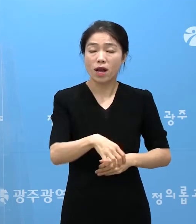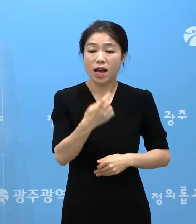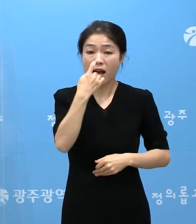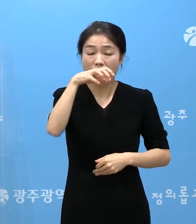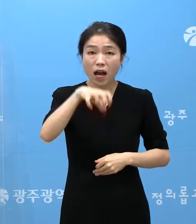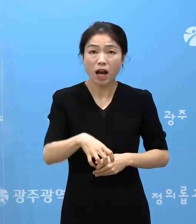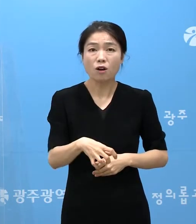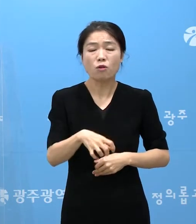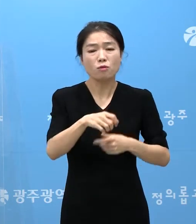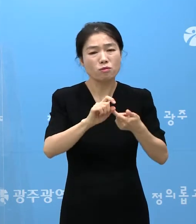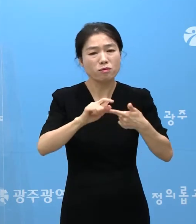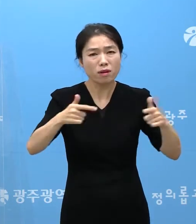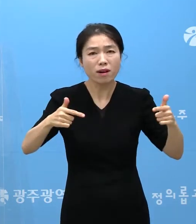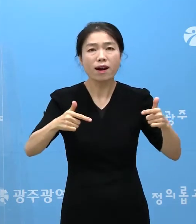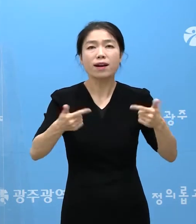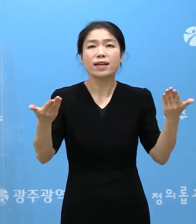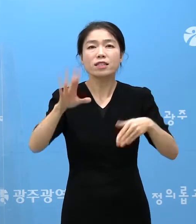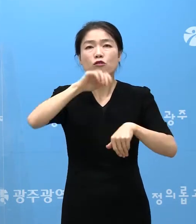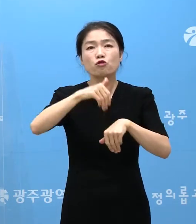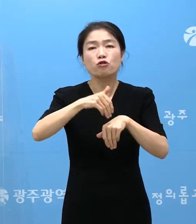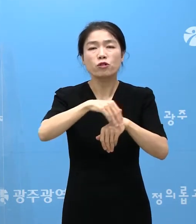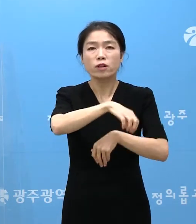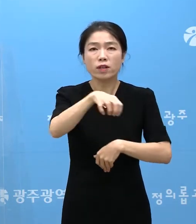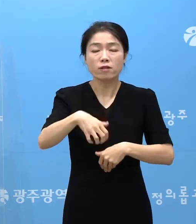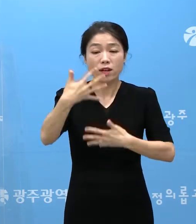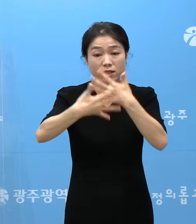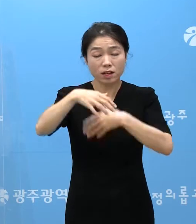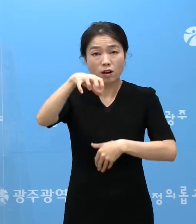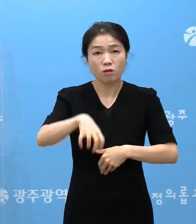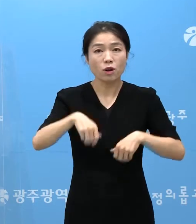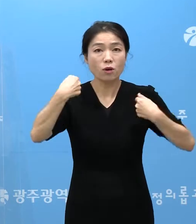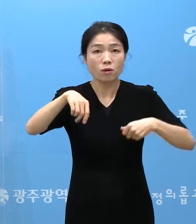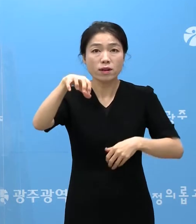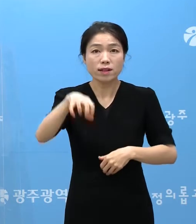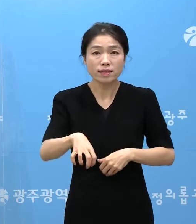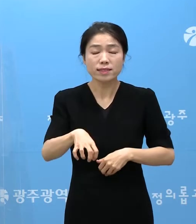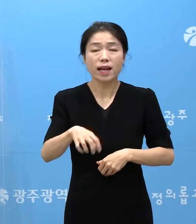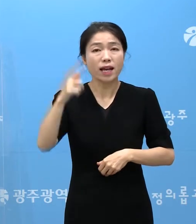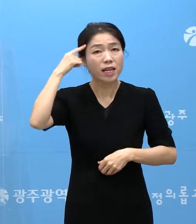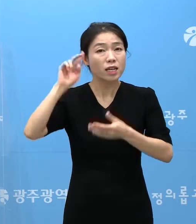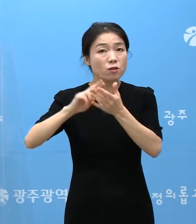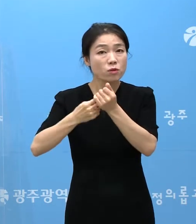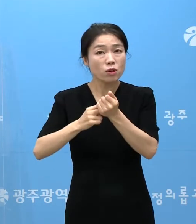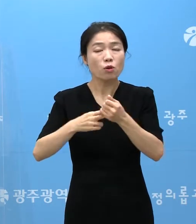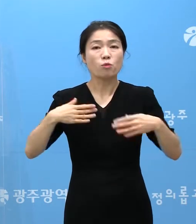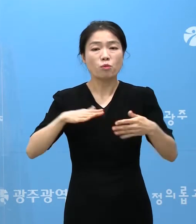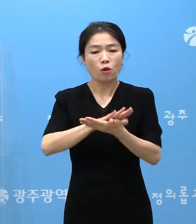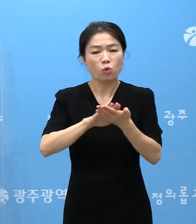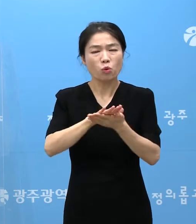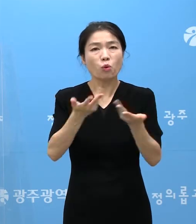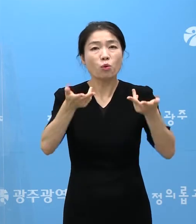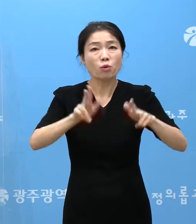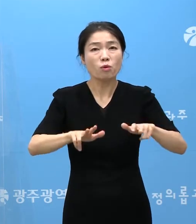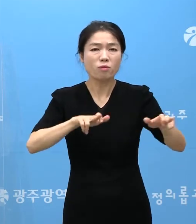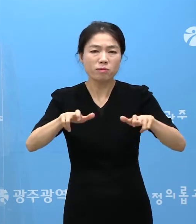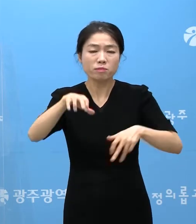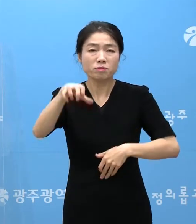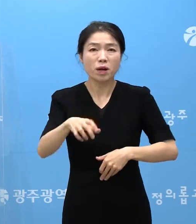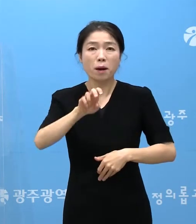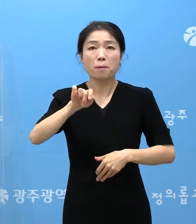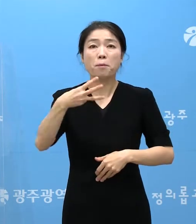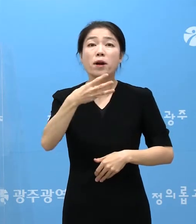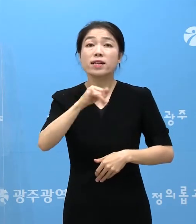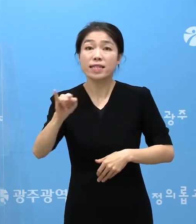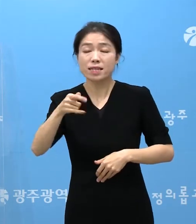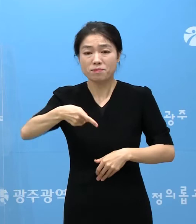학원, 교습소, 직업훈련기관, 영화관, 공연장, 이미용업, 놀이공원, 오락실,